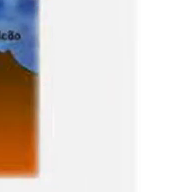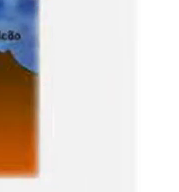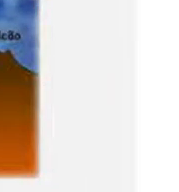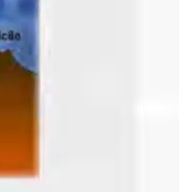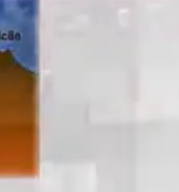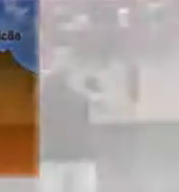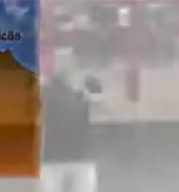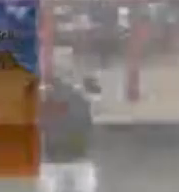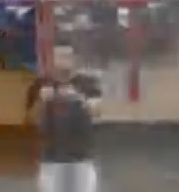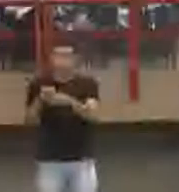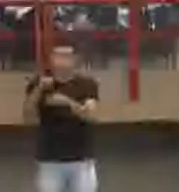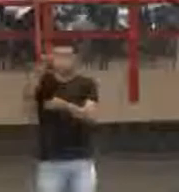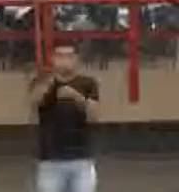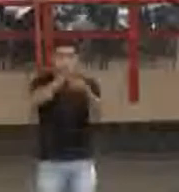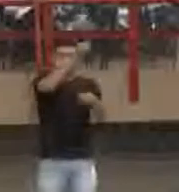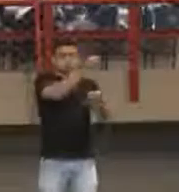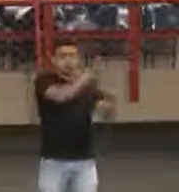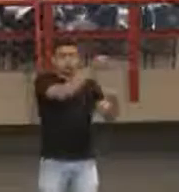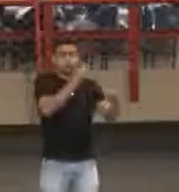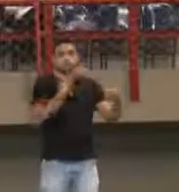de água, tá bom?